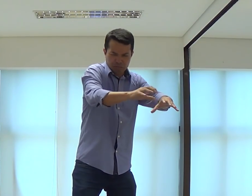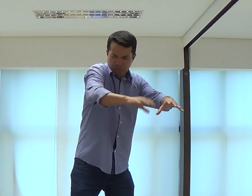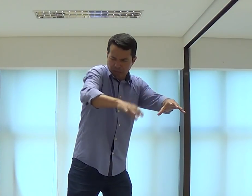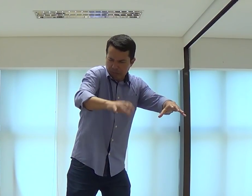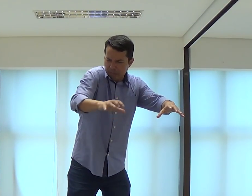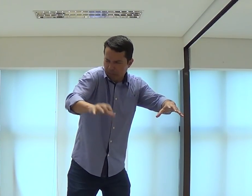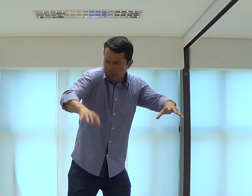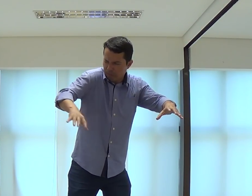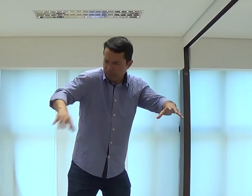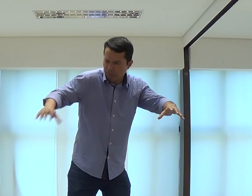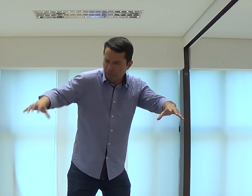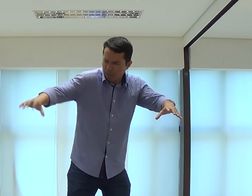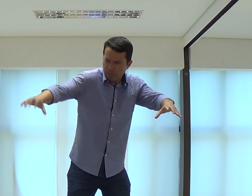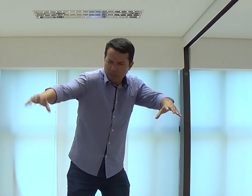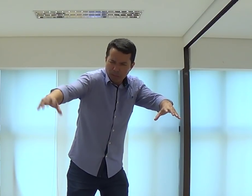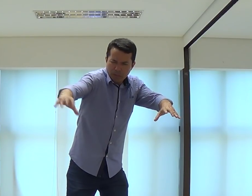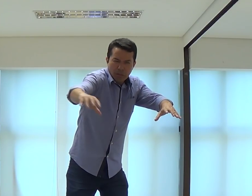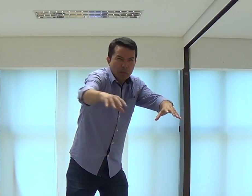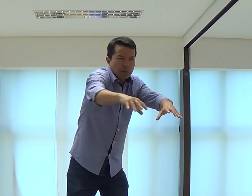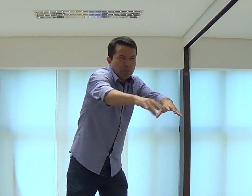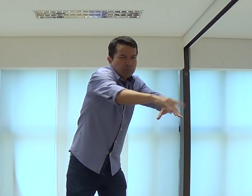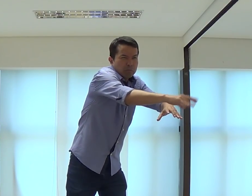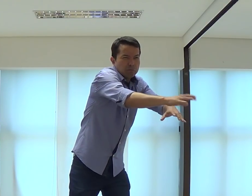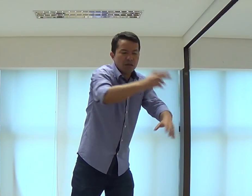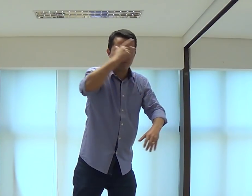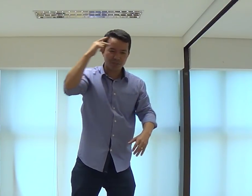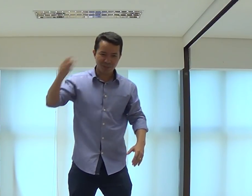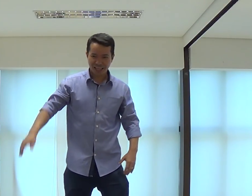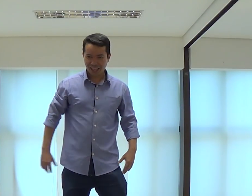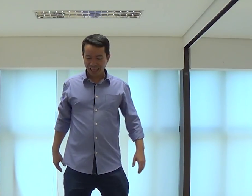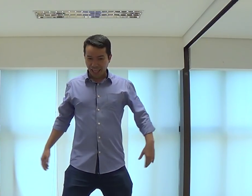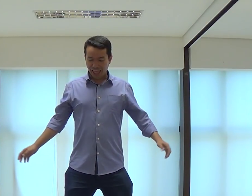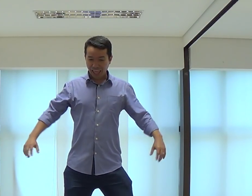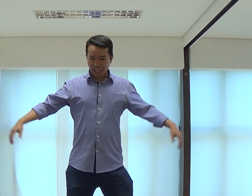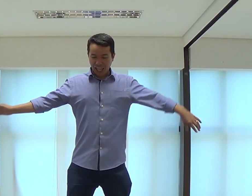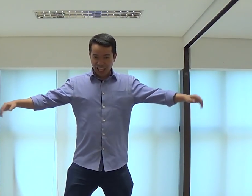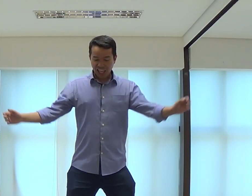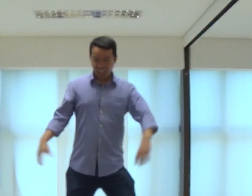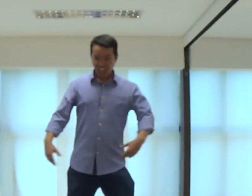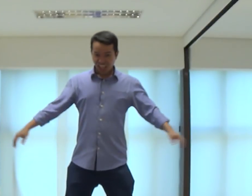um monte de comida que é colocada na mesa ali, que fica cheia, as pessoas,